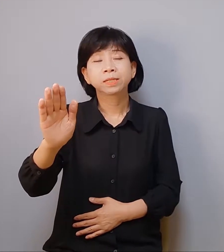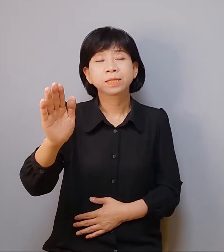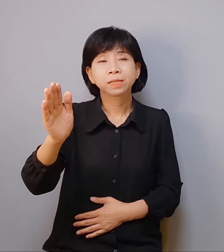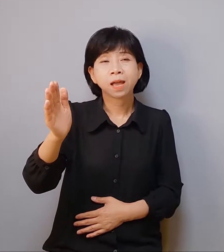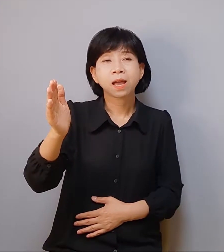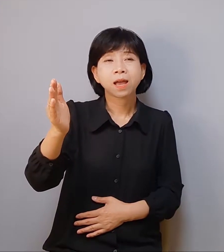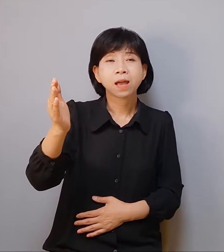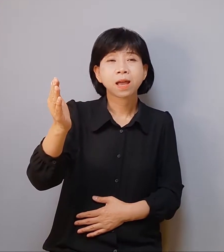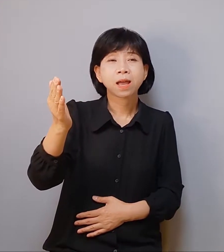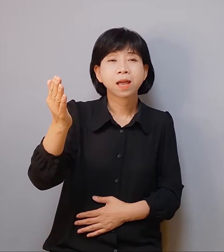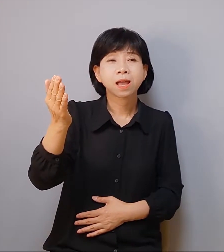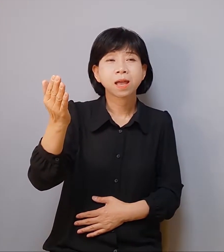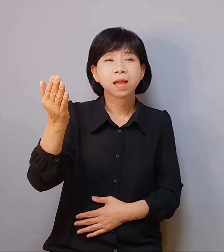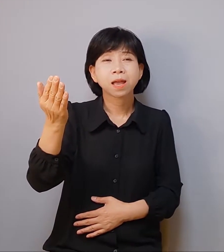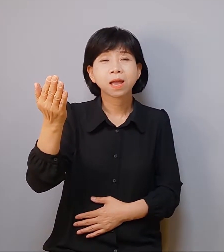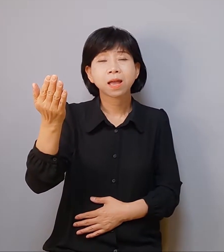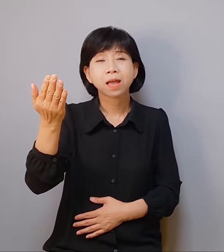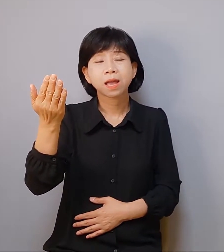되니다.